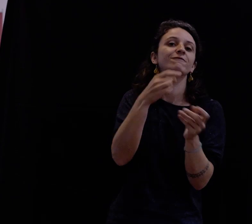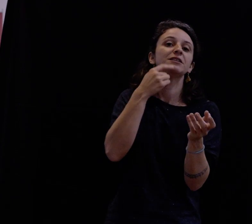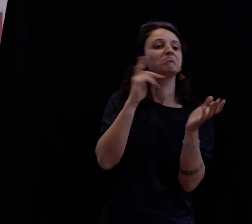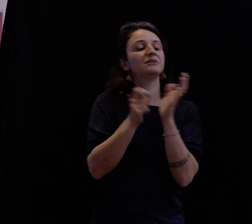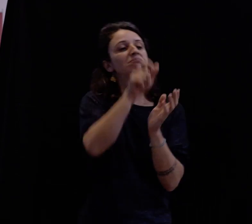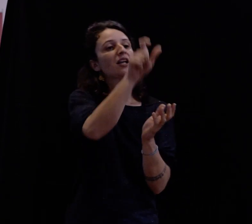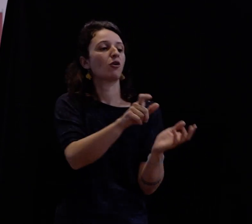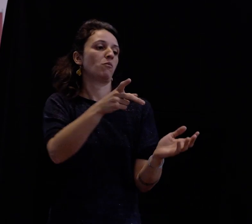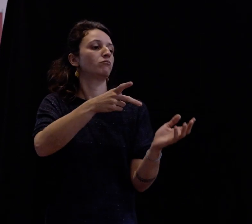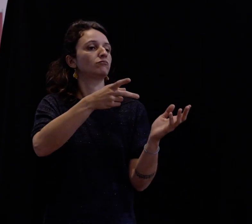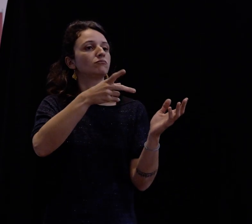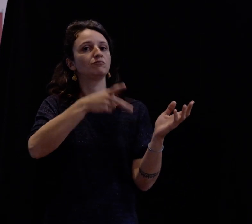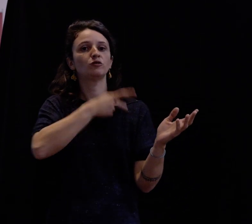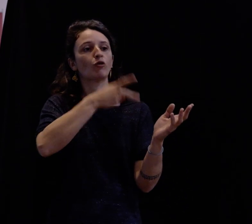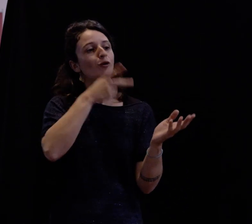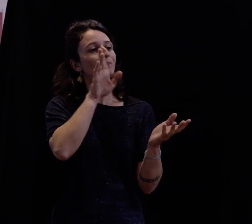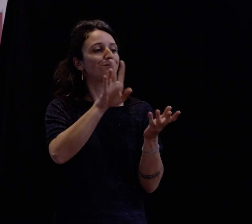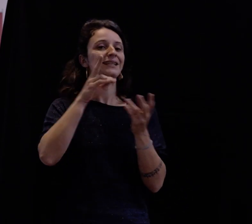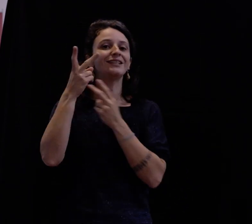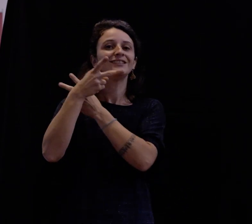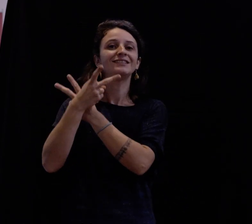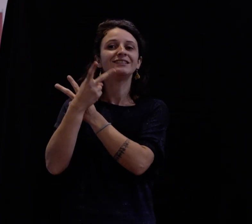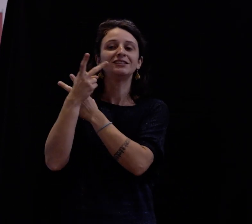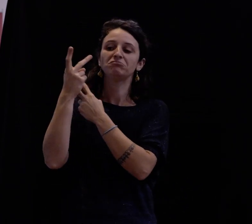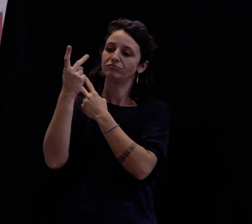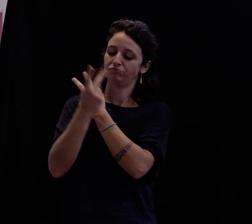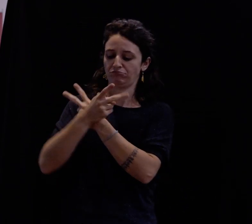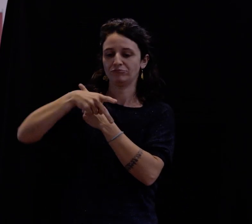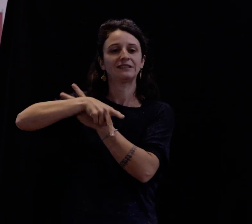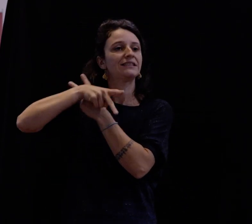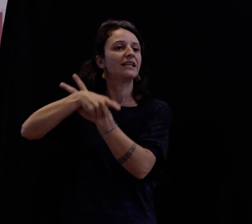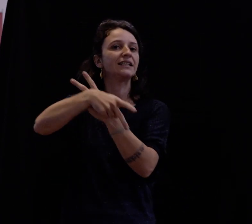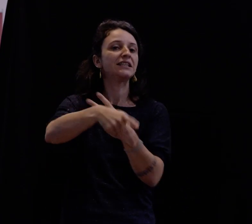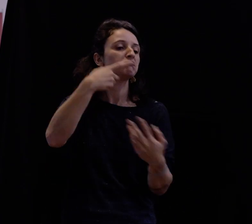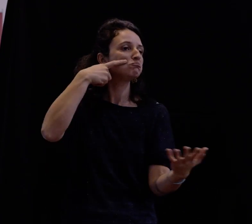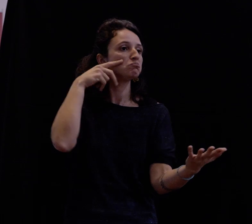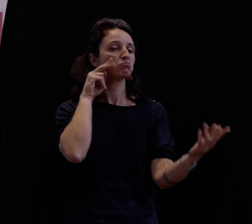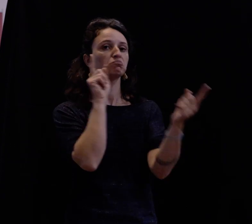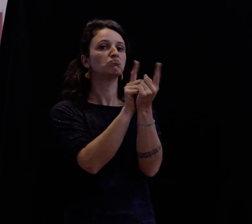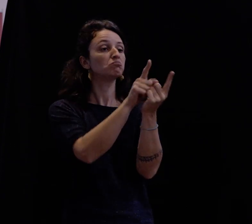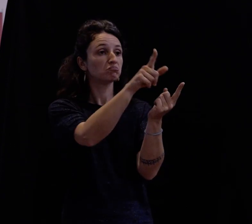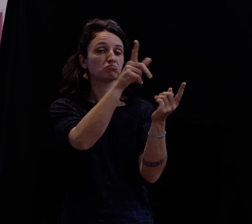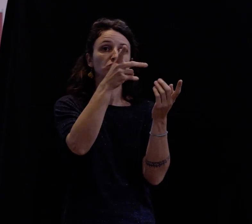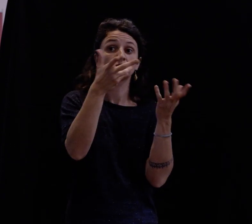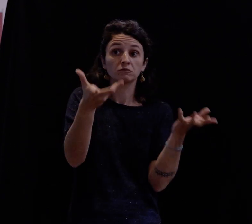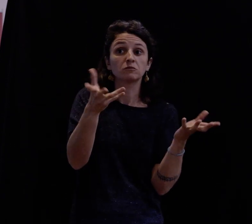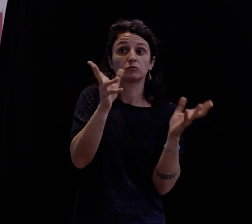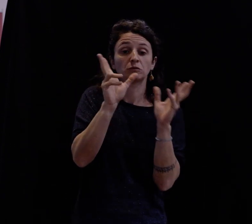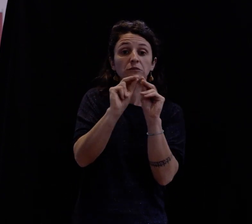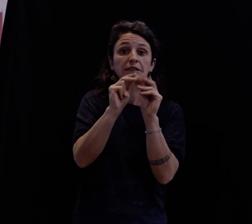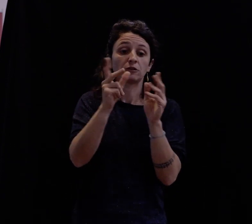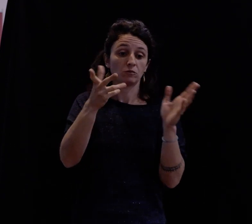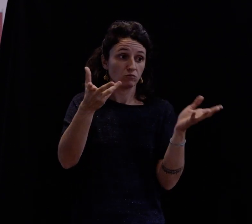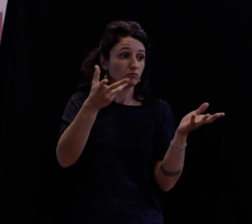généticien. Et donc, on va essayer de voir ensemble à quoi est due la pathologie, pourquoi le syndrome il est apparu chez la